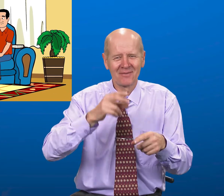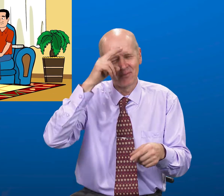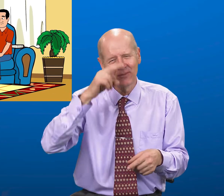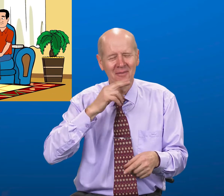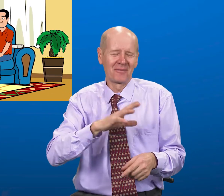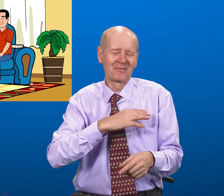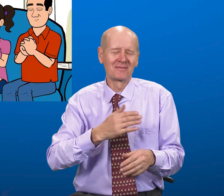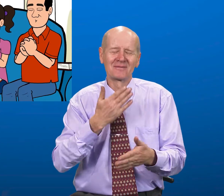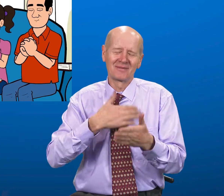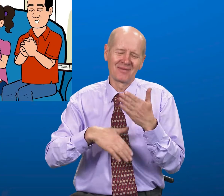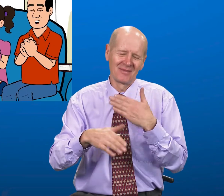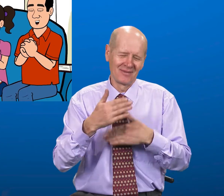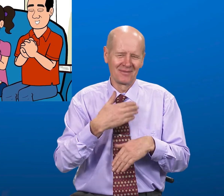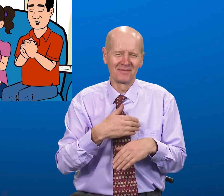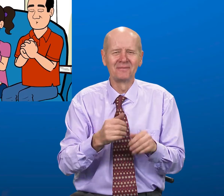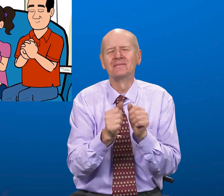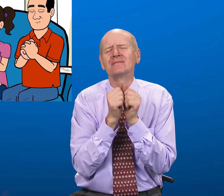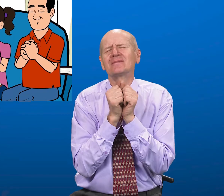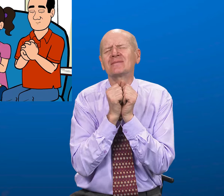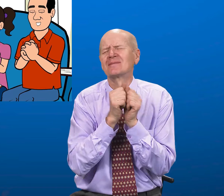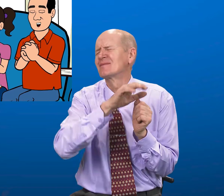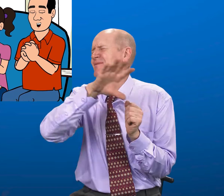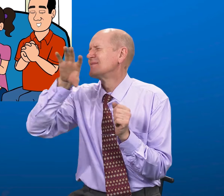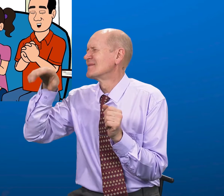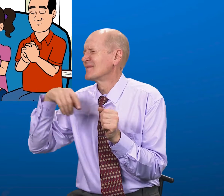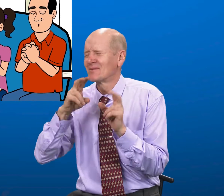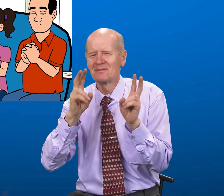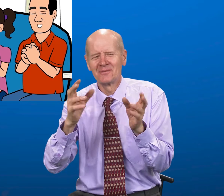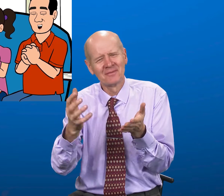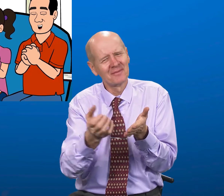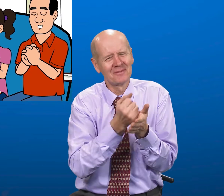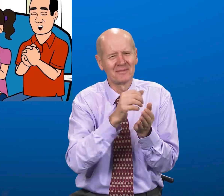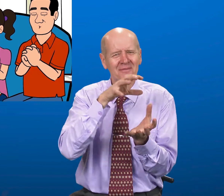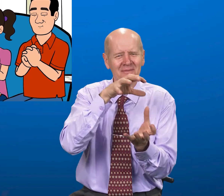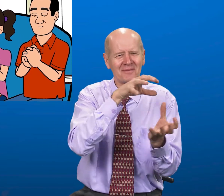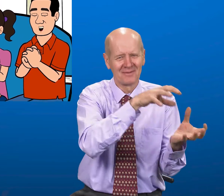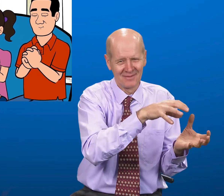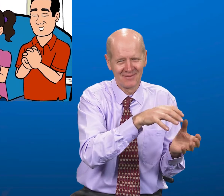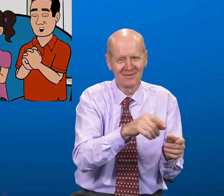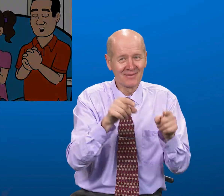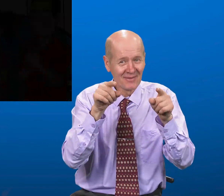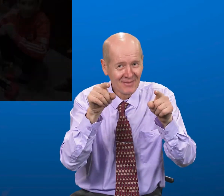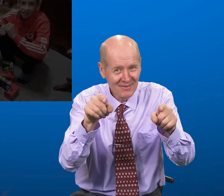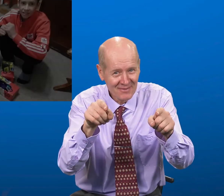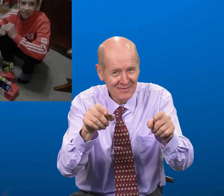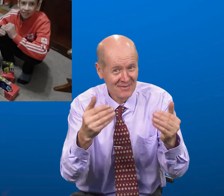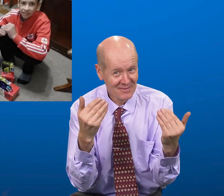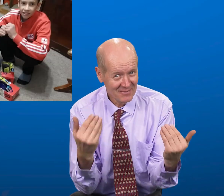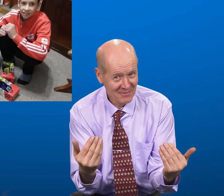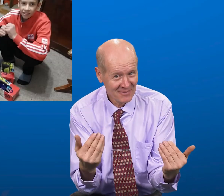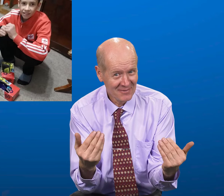что произошло. Их папа был доволен. Он молился за всех людей, получивших подарки. Джаред и